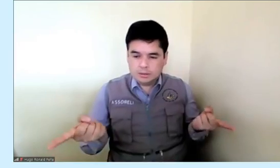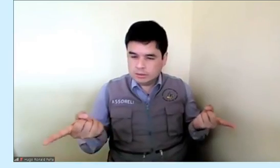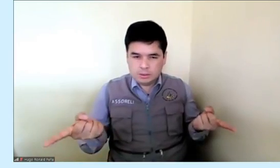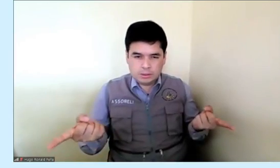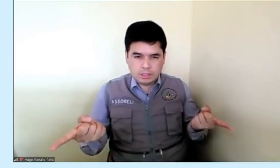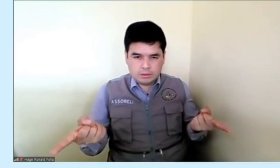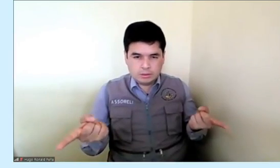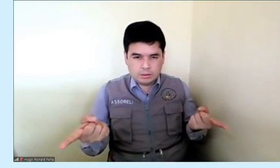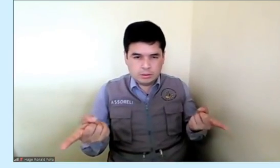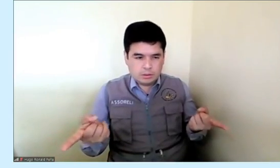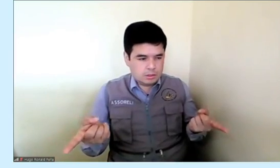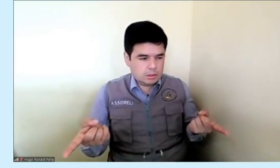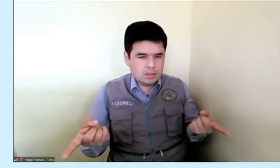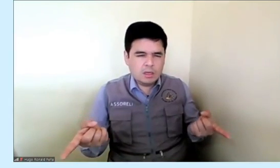La palma hacia arriba.